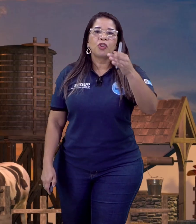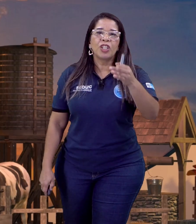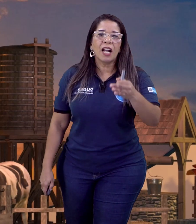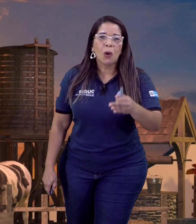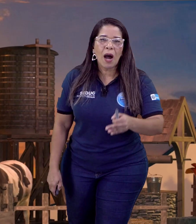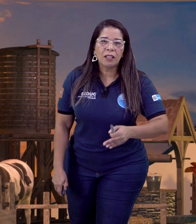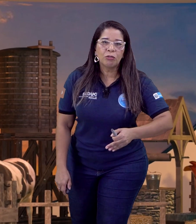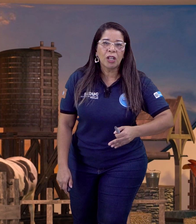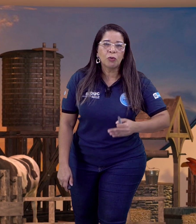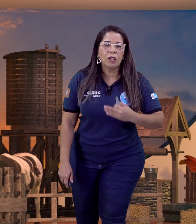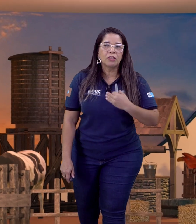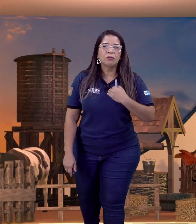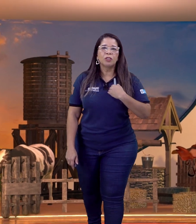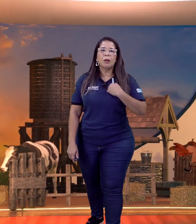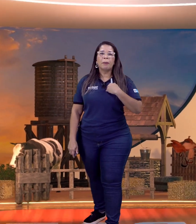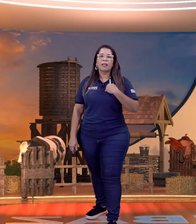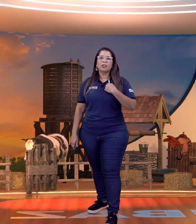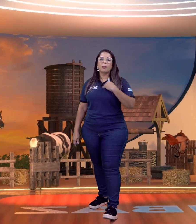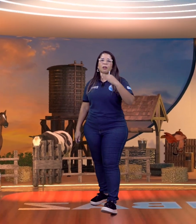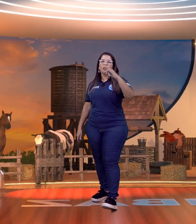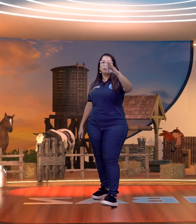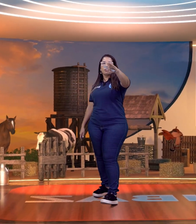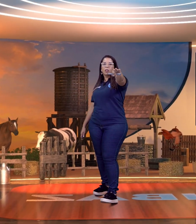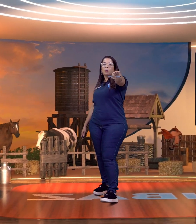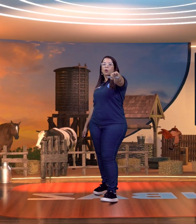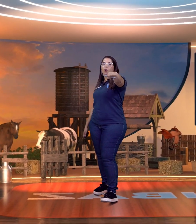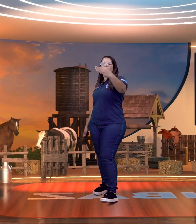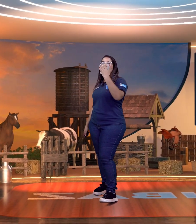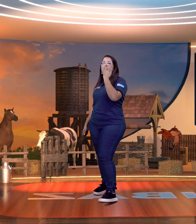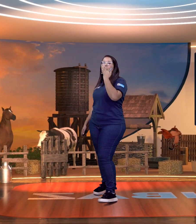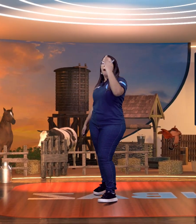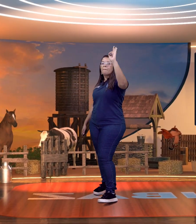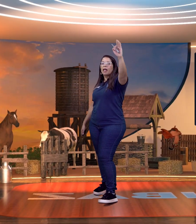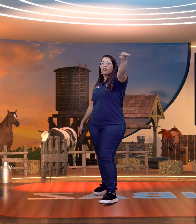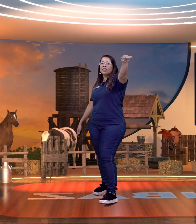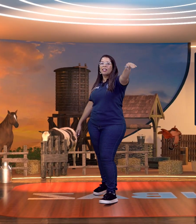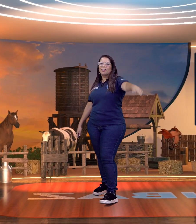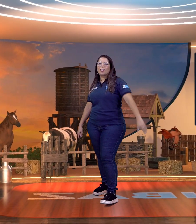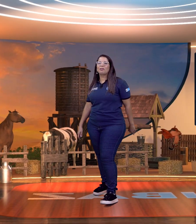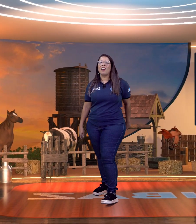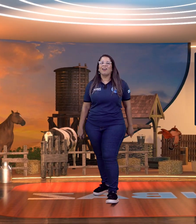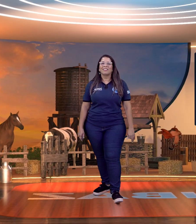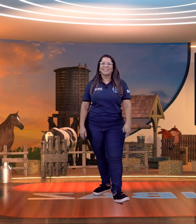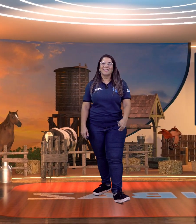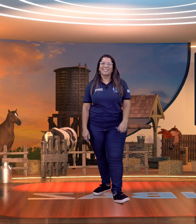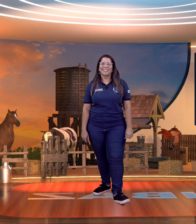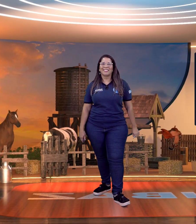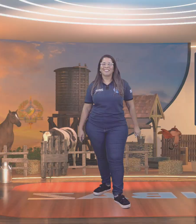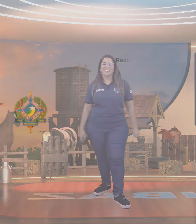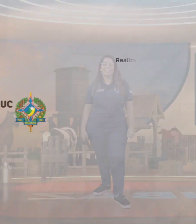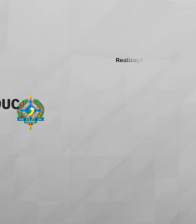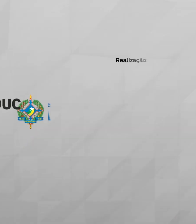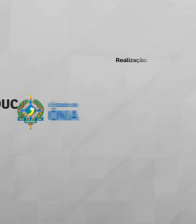Eu te aguardo já com o coraçãozinho apertadinho para nosso próximo encontro. Beijo grande, tchau, tchau!